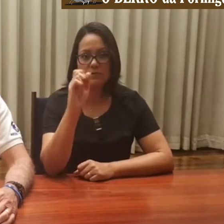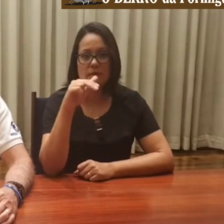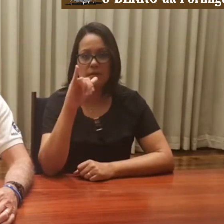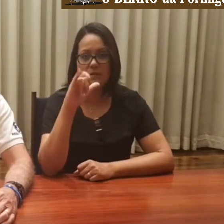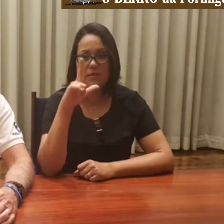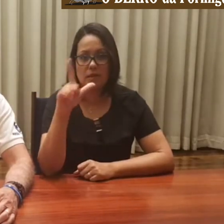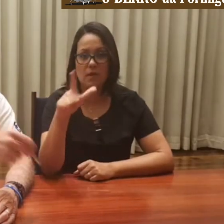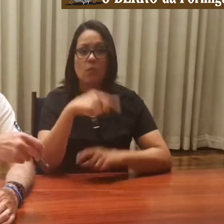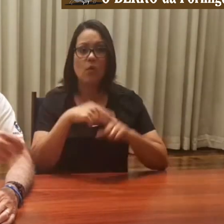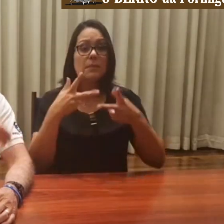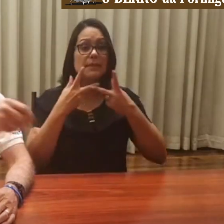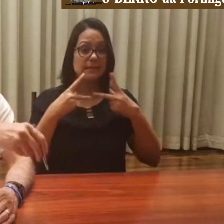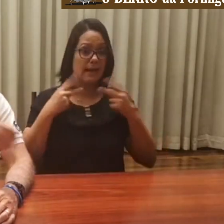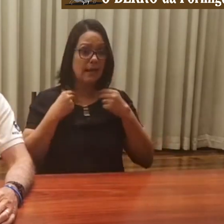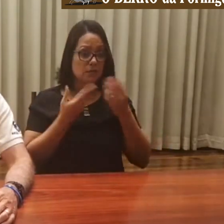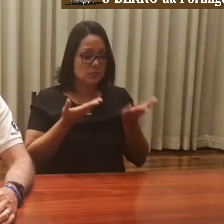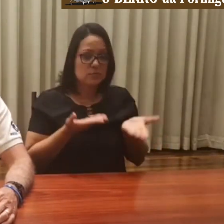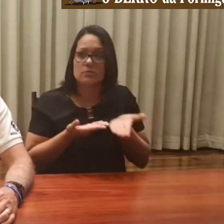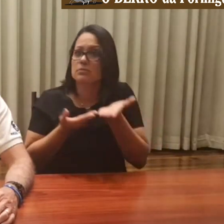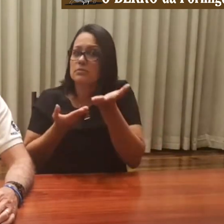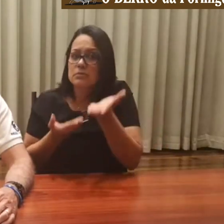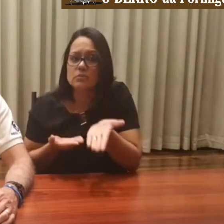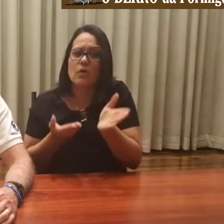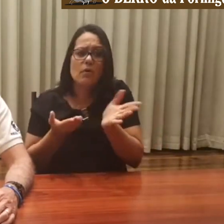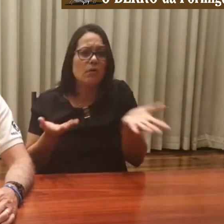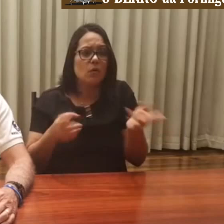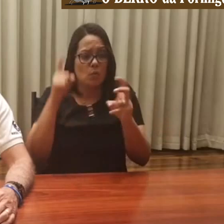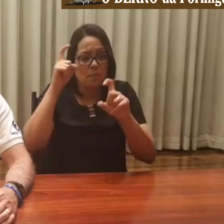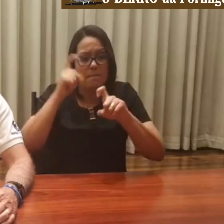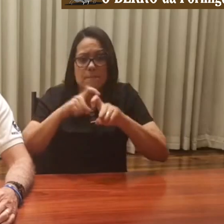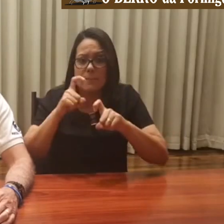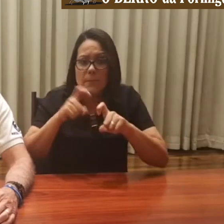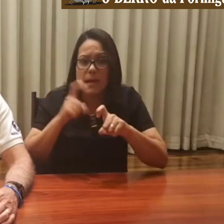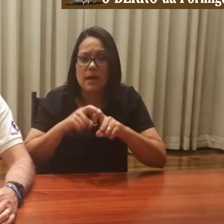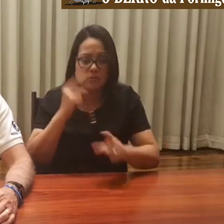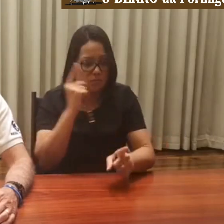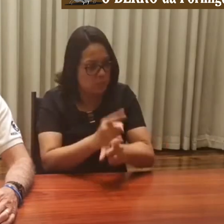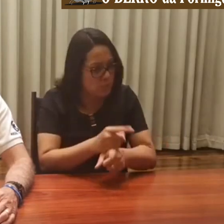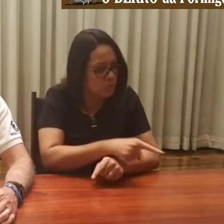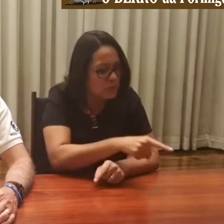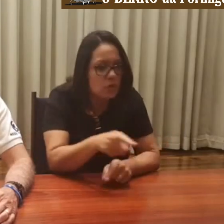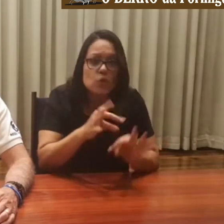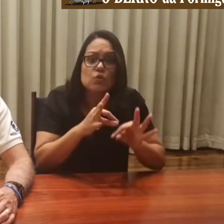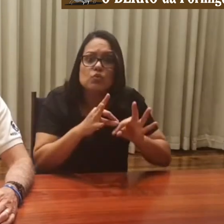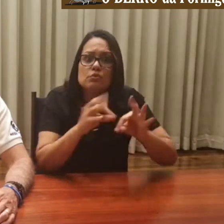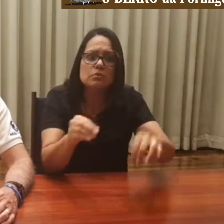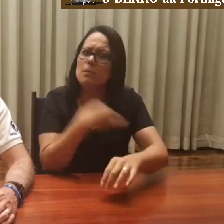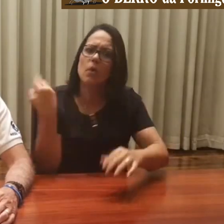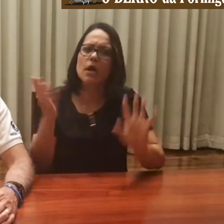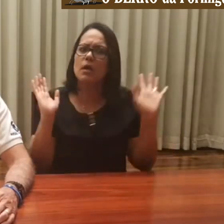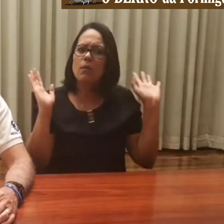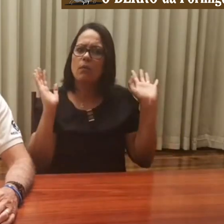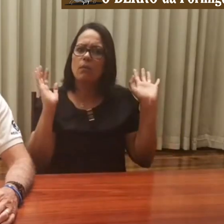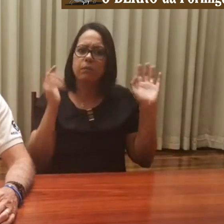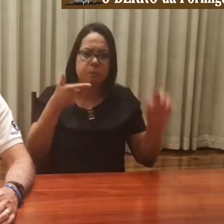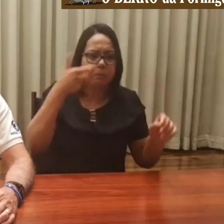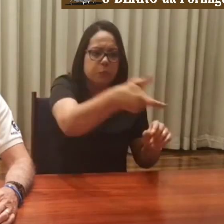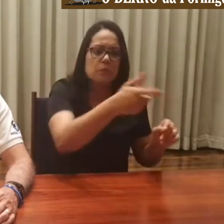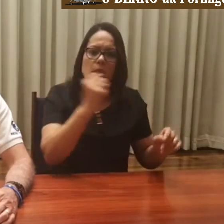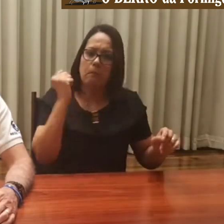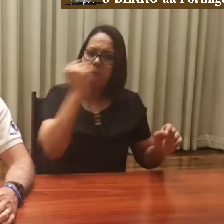comida naquela noite até a última pessoa, né, que foi um médico que achou o corpo, todos morreram ou foram assassinados